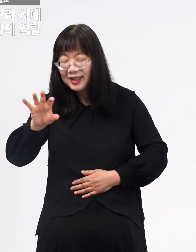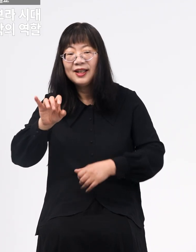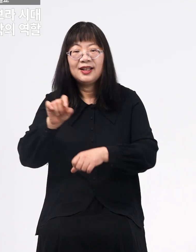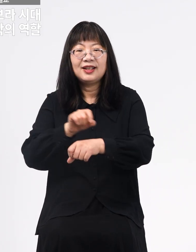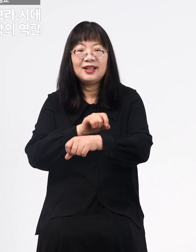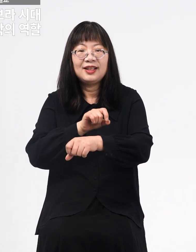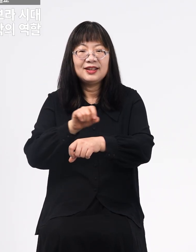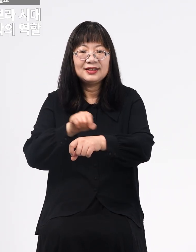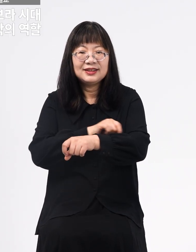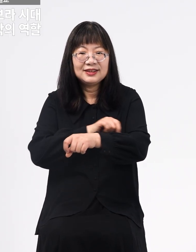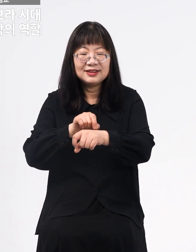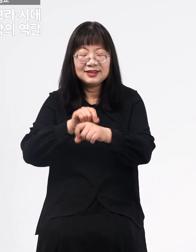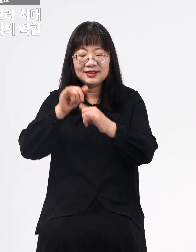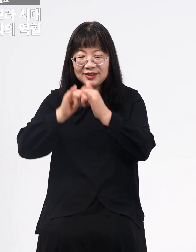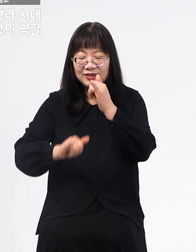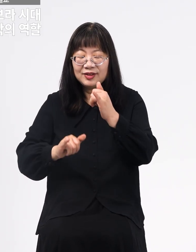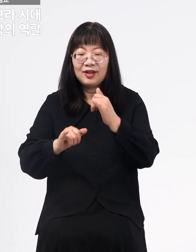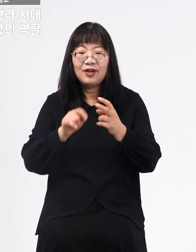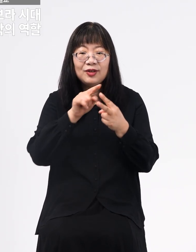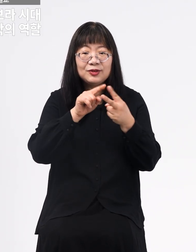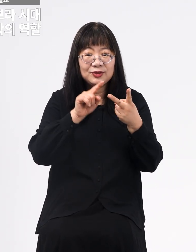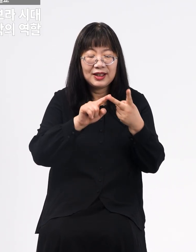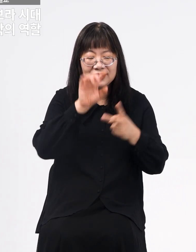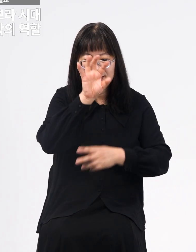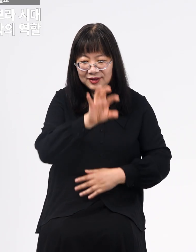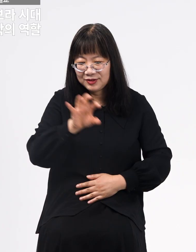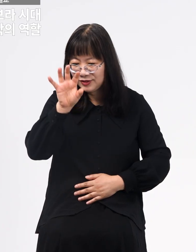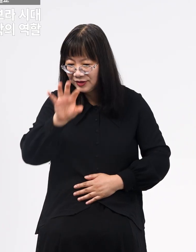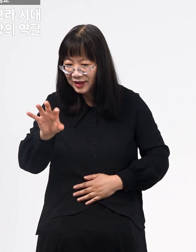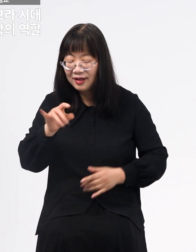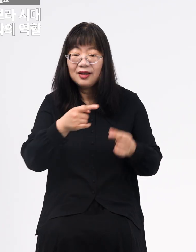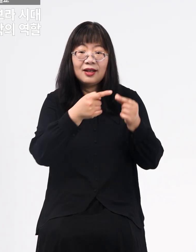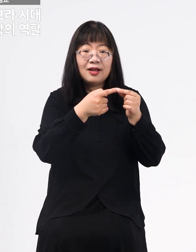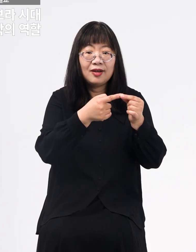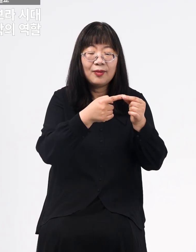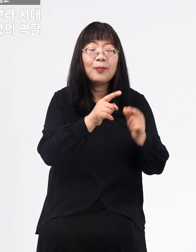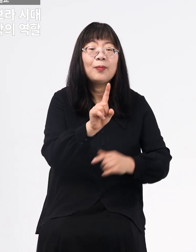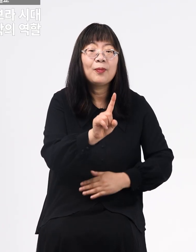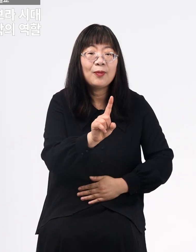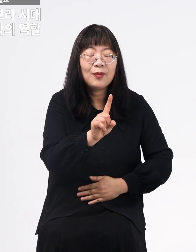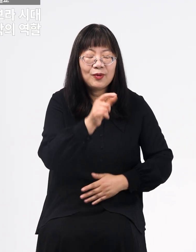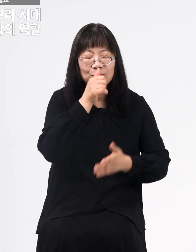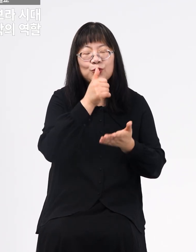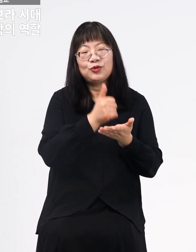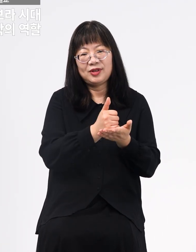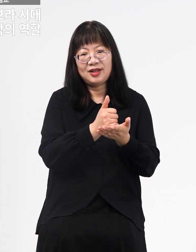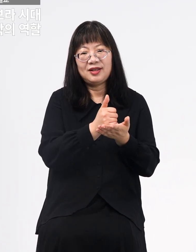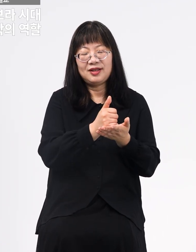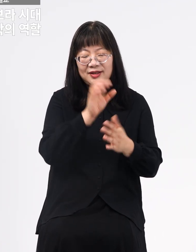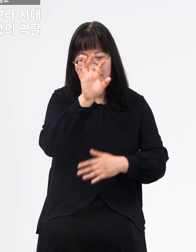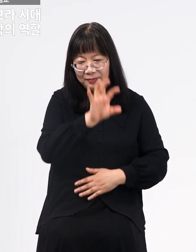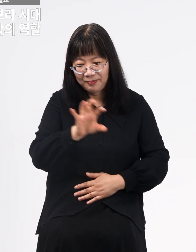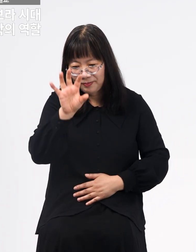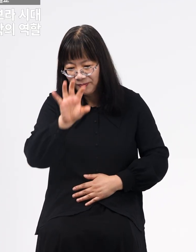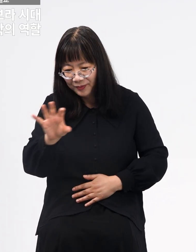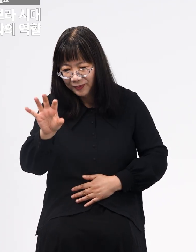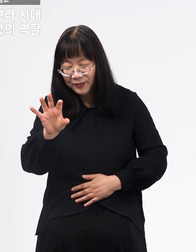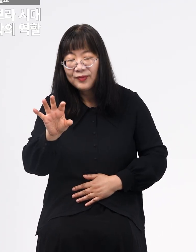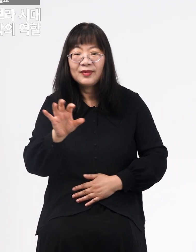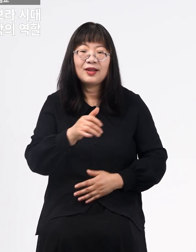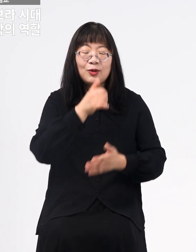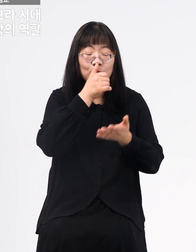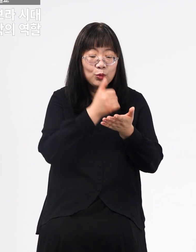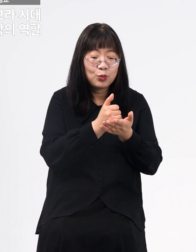무엇이 순환이 되느냐? 두 가지가 순환이 돼요. 첫째는 죄가 순환이 됩니다. 근데